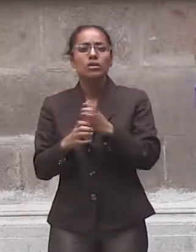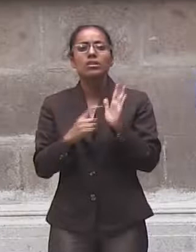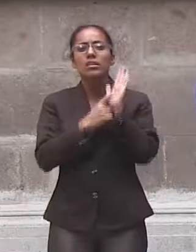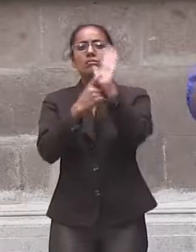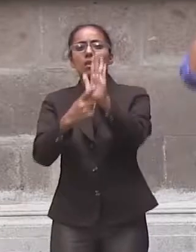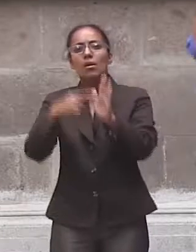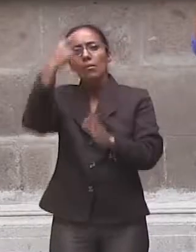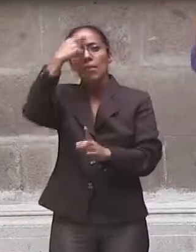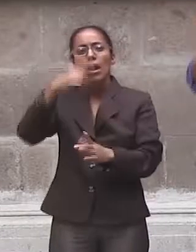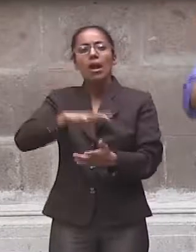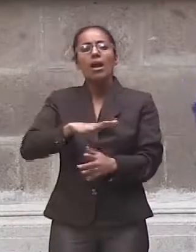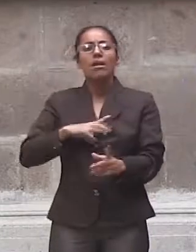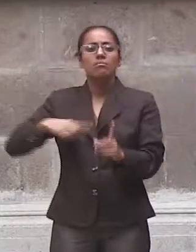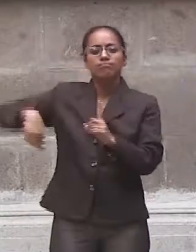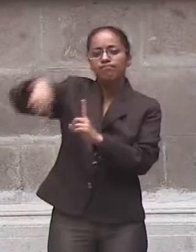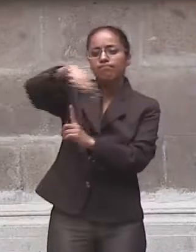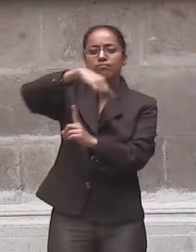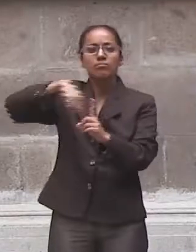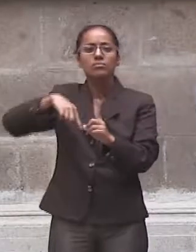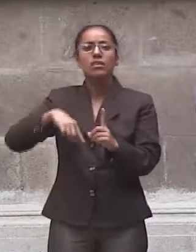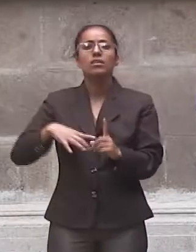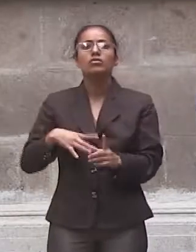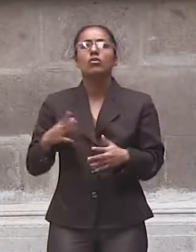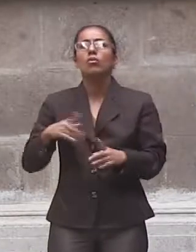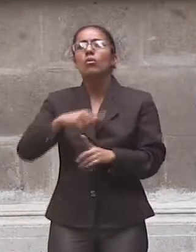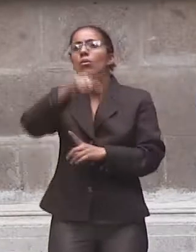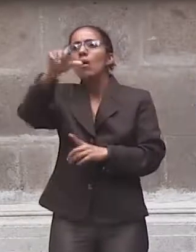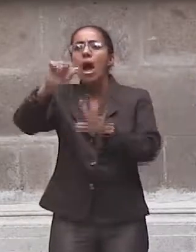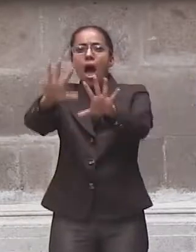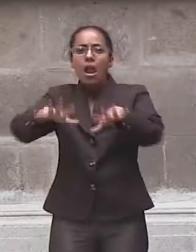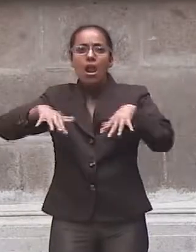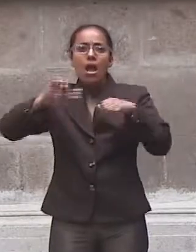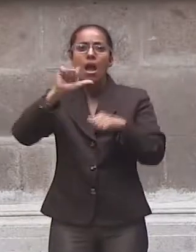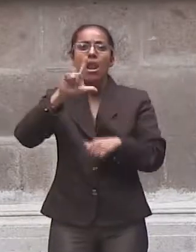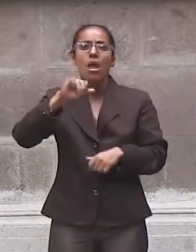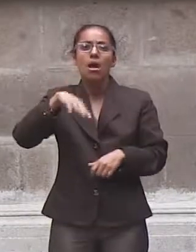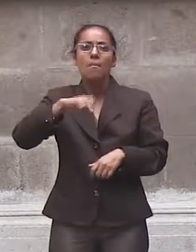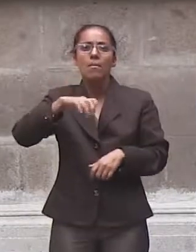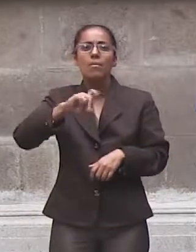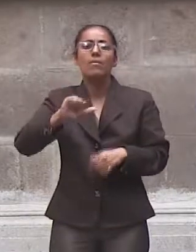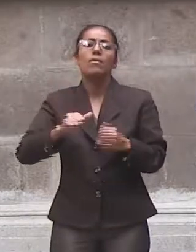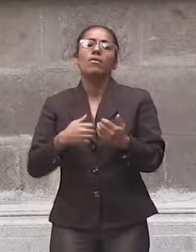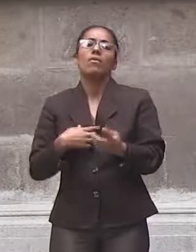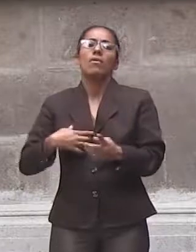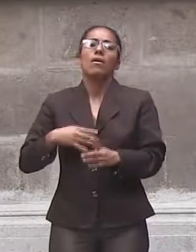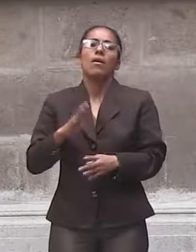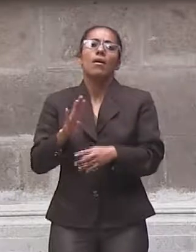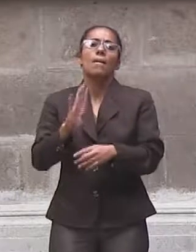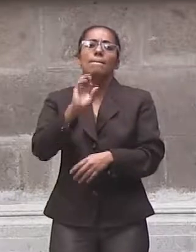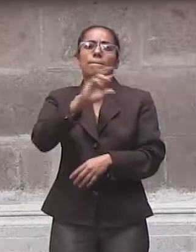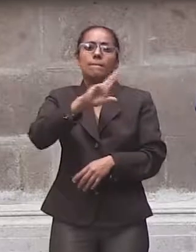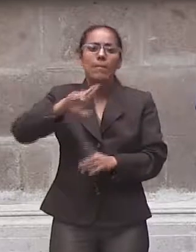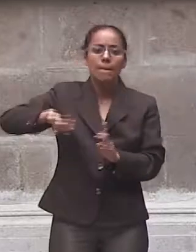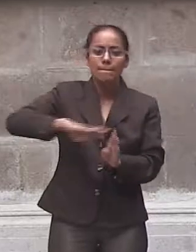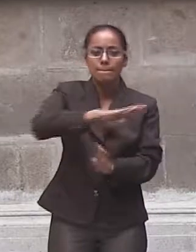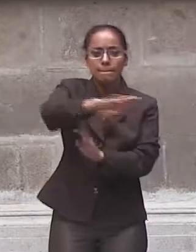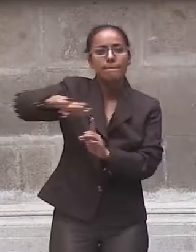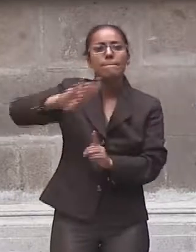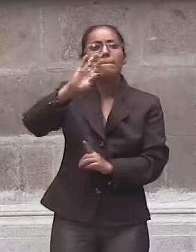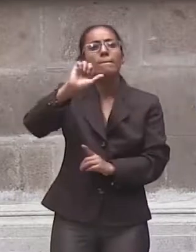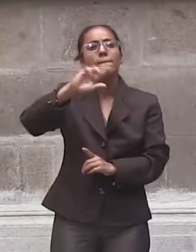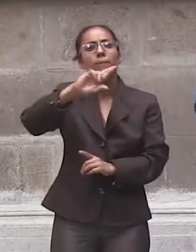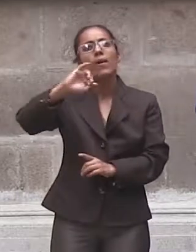barrio del centro de la alameda como tal y hay varias lecturas transversales que tienen que ver con la historia con el